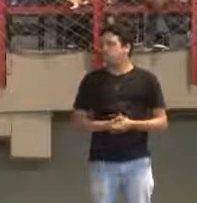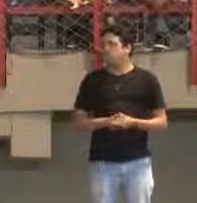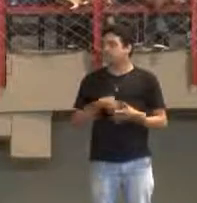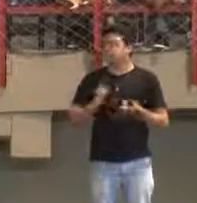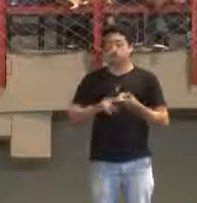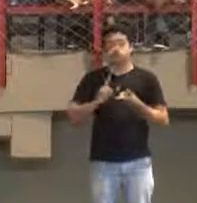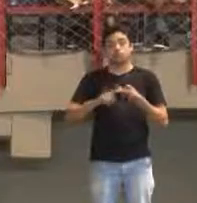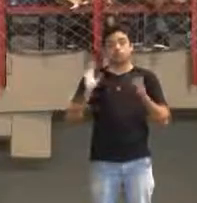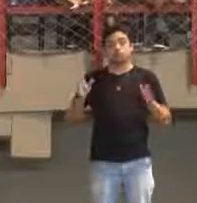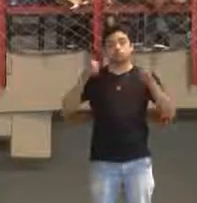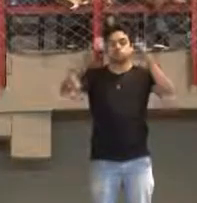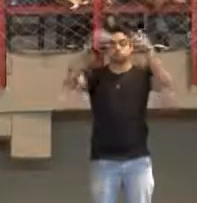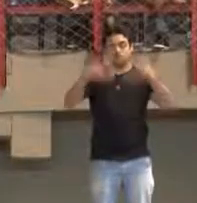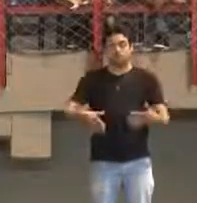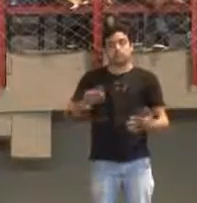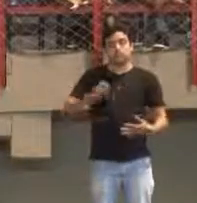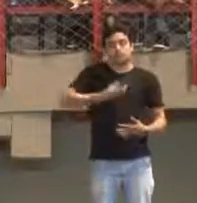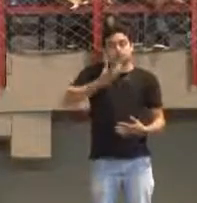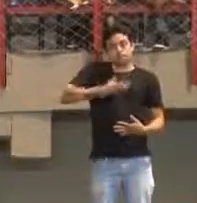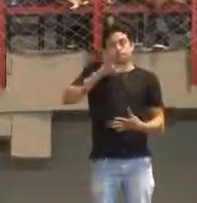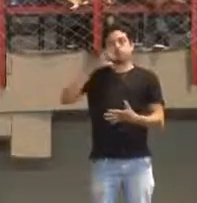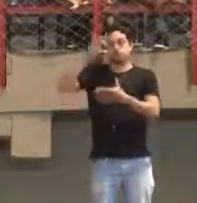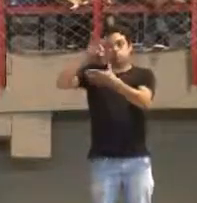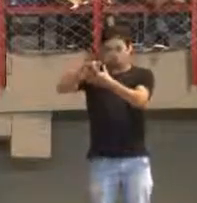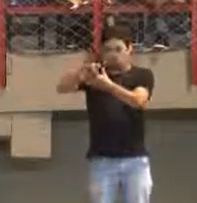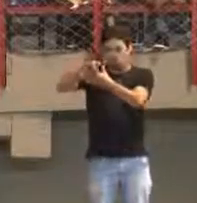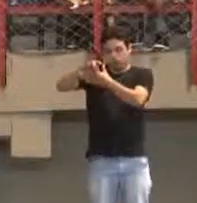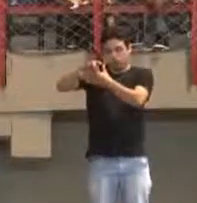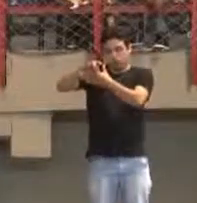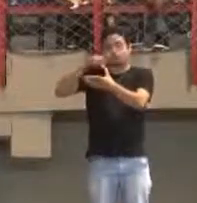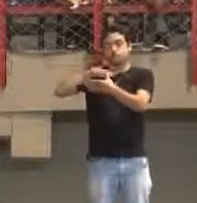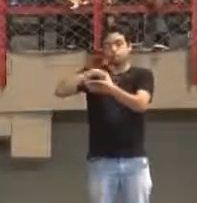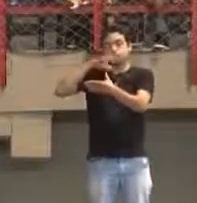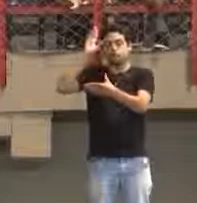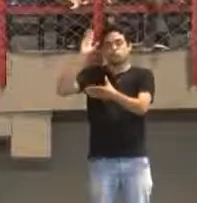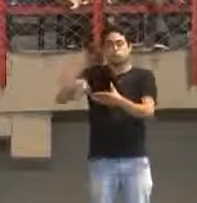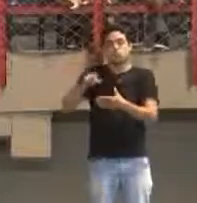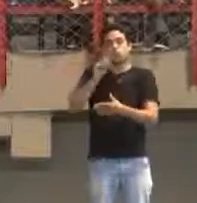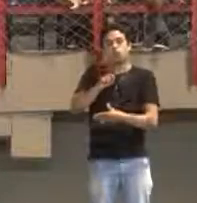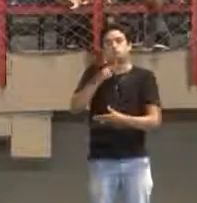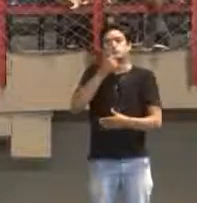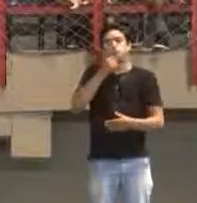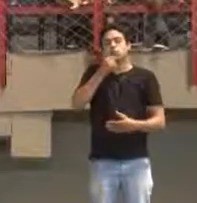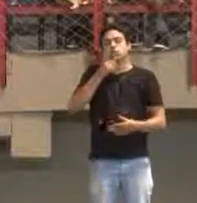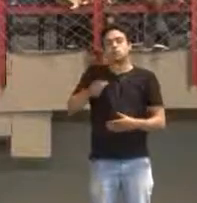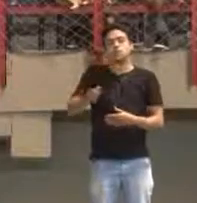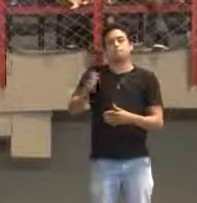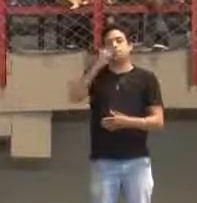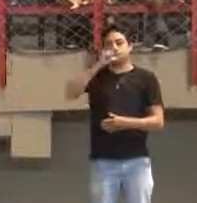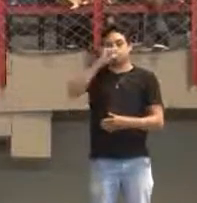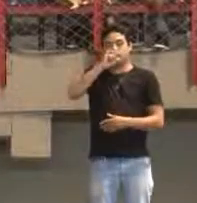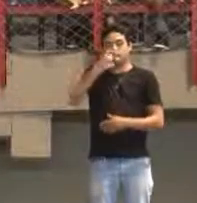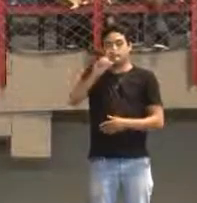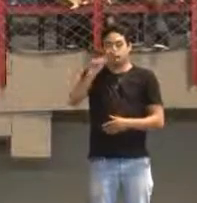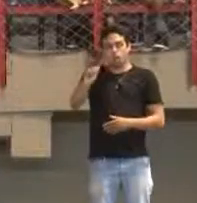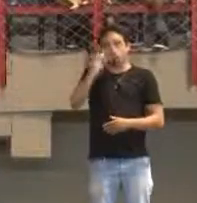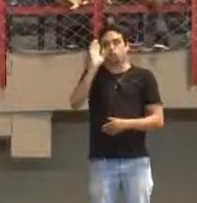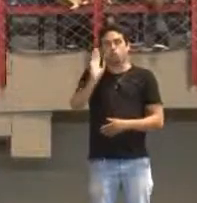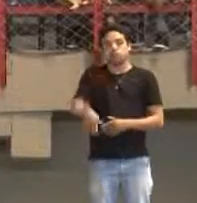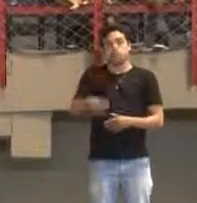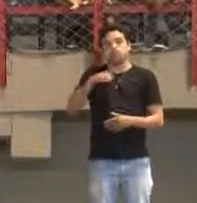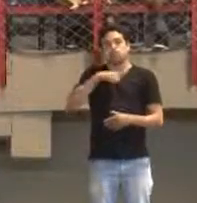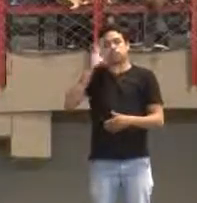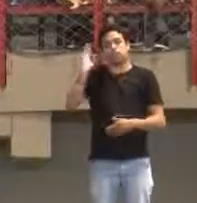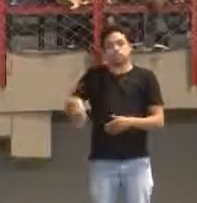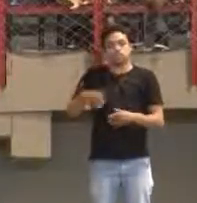pode-se dizer então que existe poesia concreta desce o Pignatari que é aquele poema beba coca-cola que você conhece livro